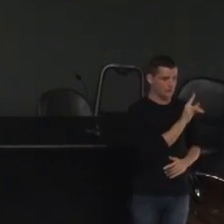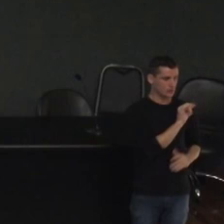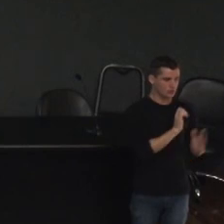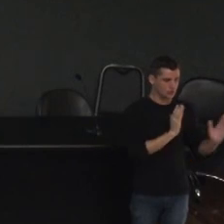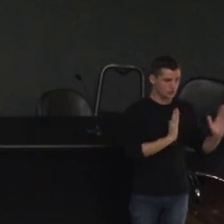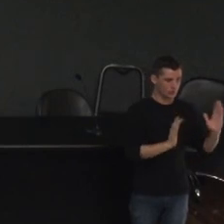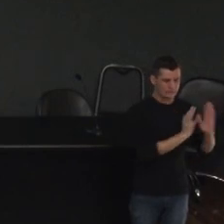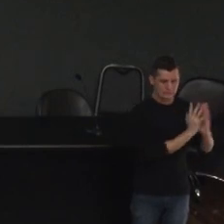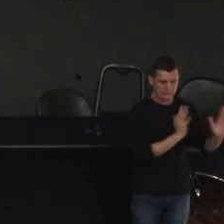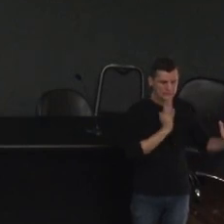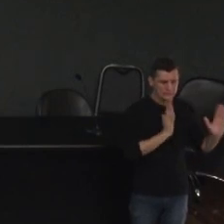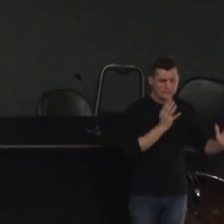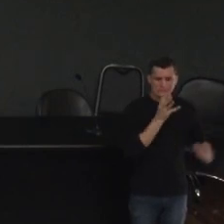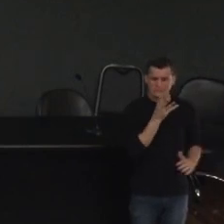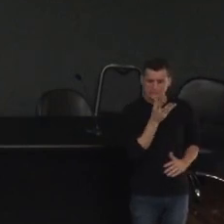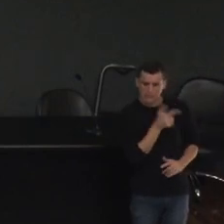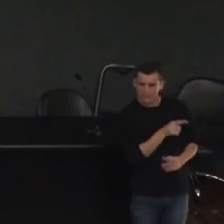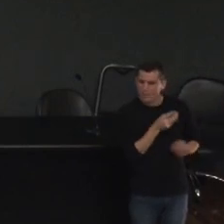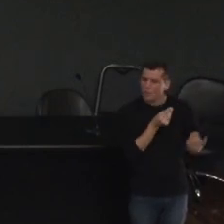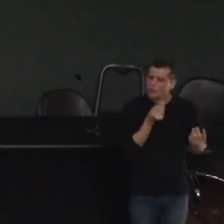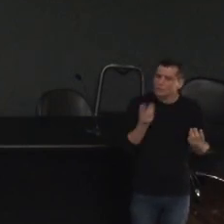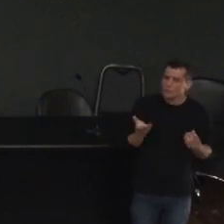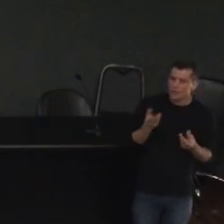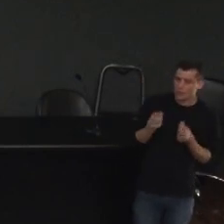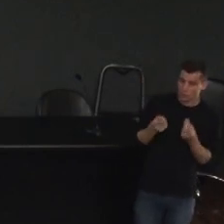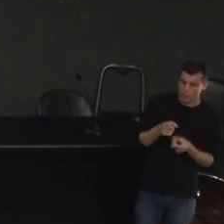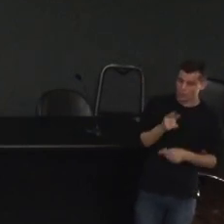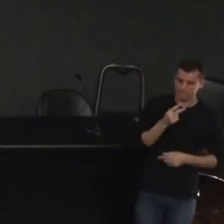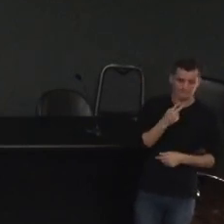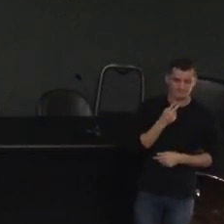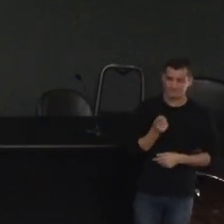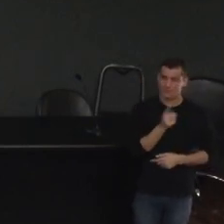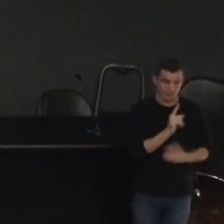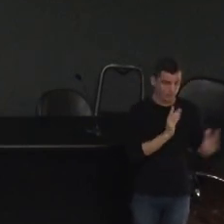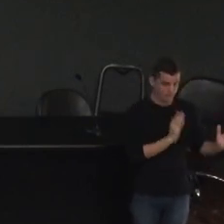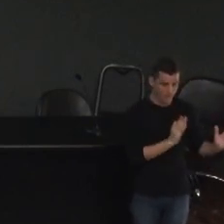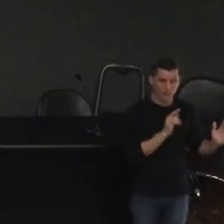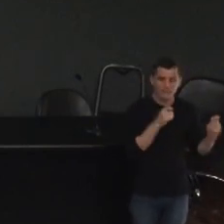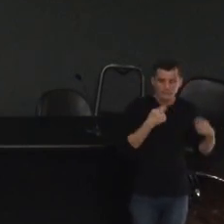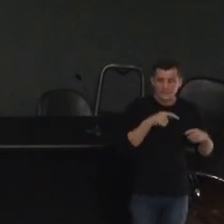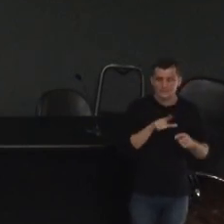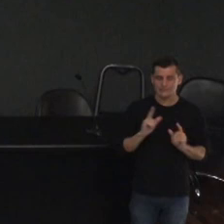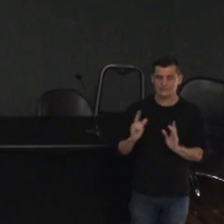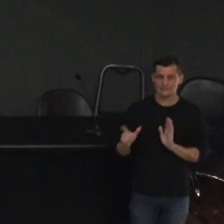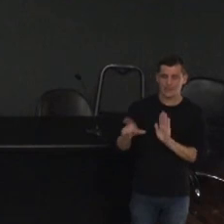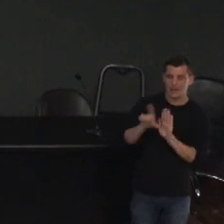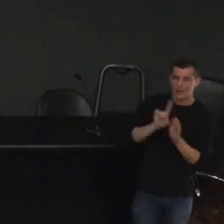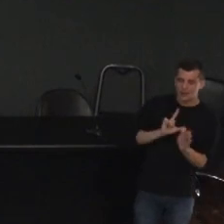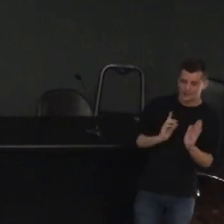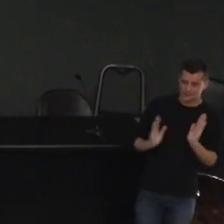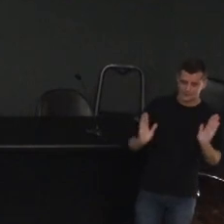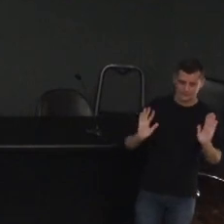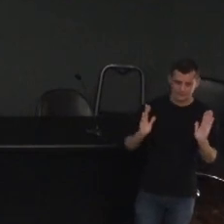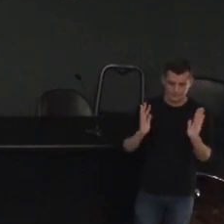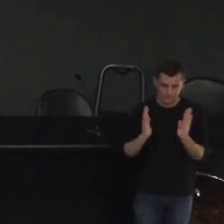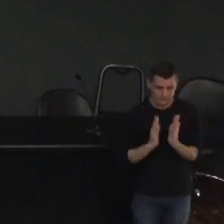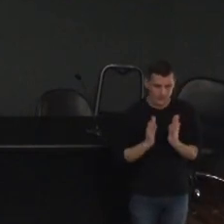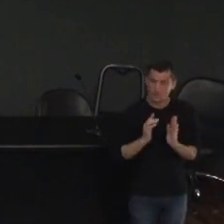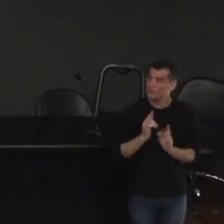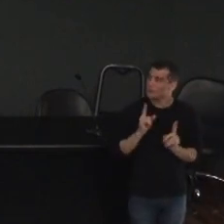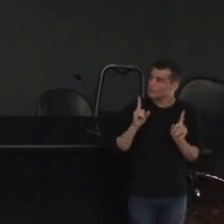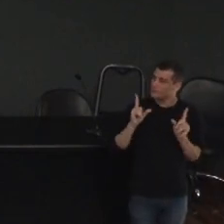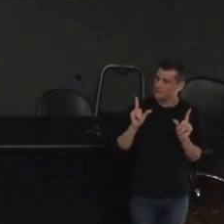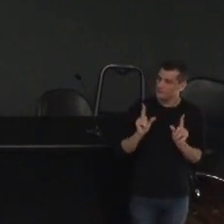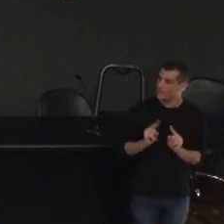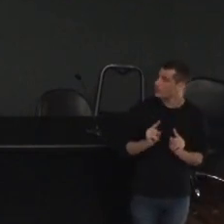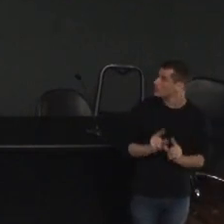que se ele não fornecer aquela informação no prazo de tantos dias ele pode sofrer Sansão contratual veja como tem bastante